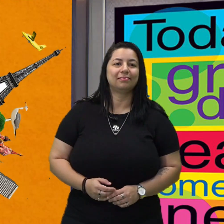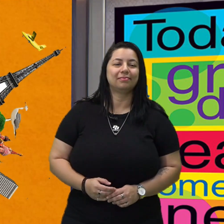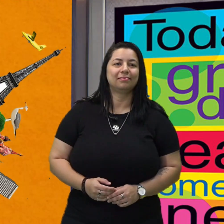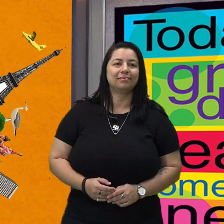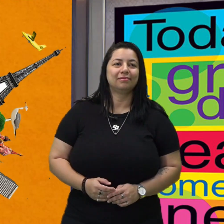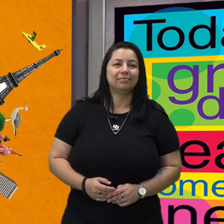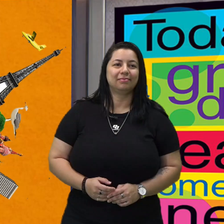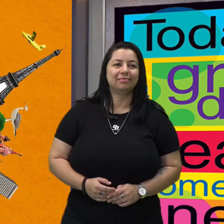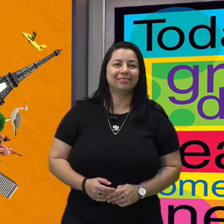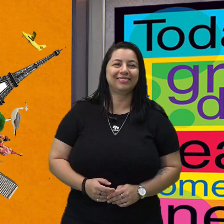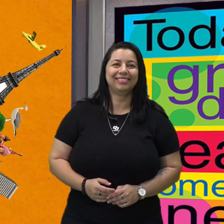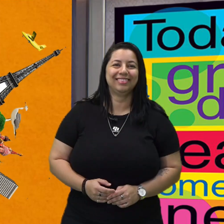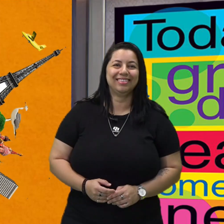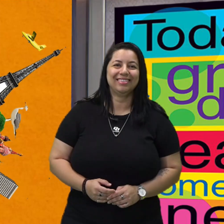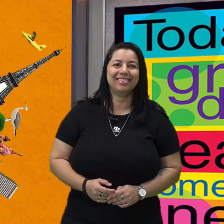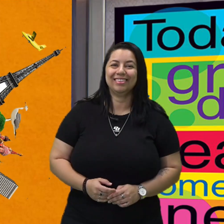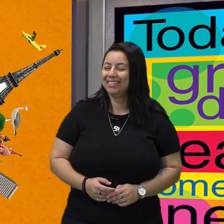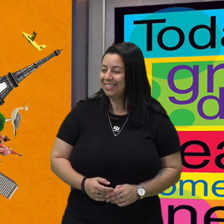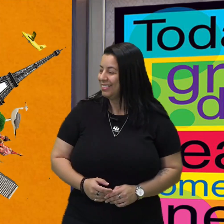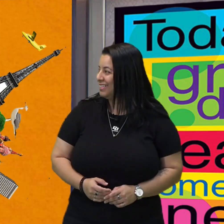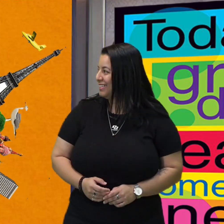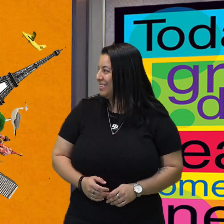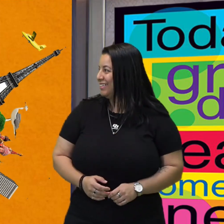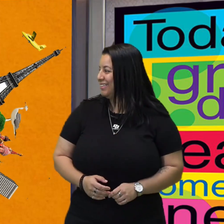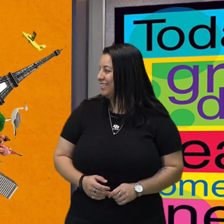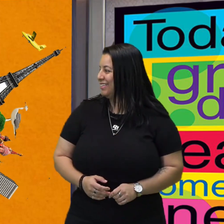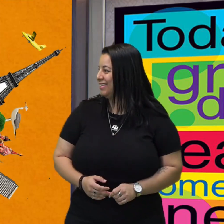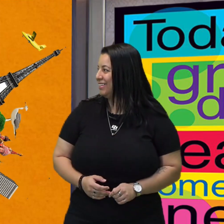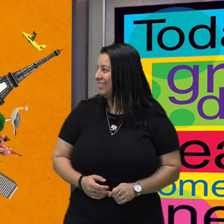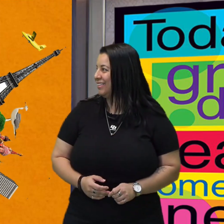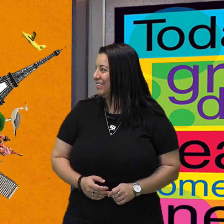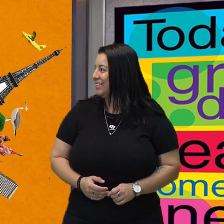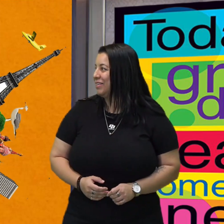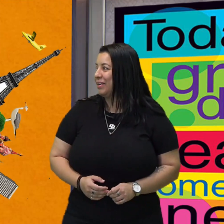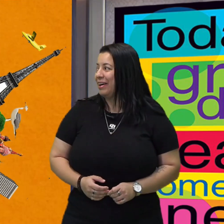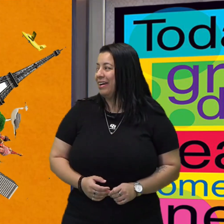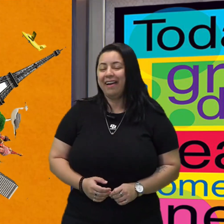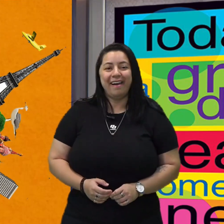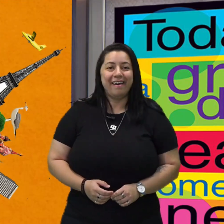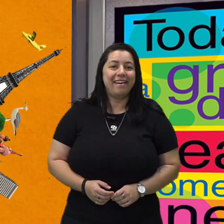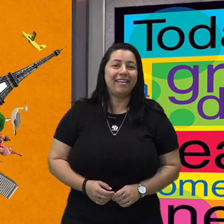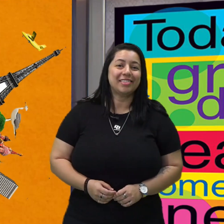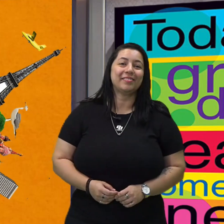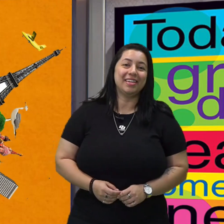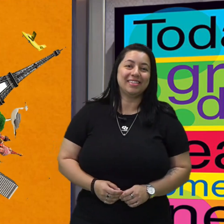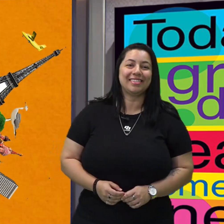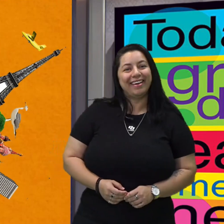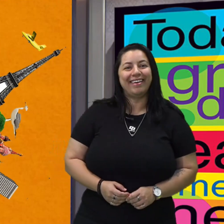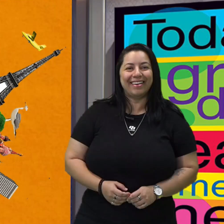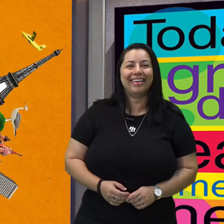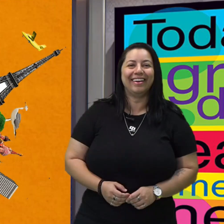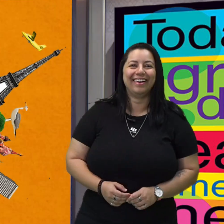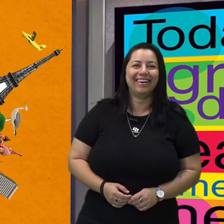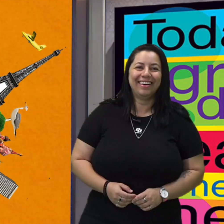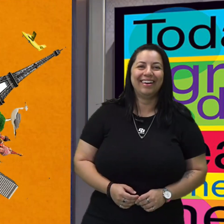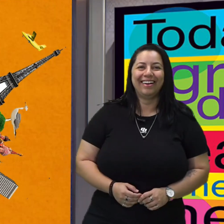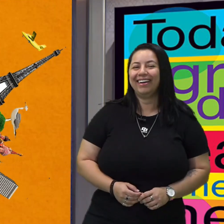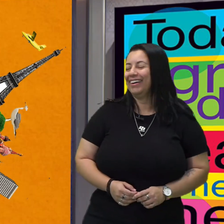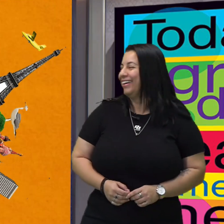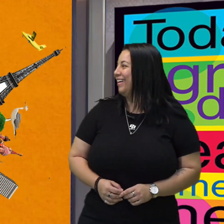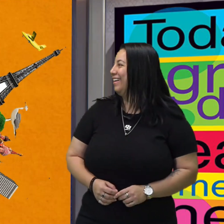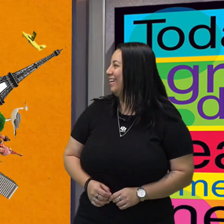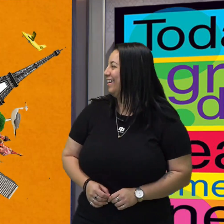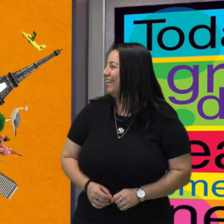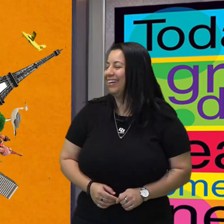já pensar na sua profissão que você vai decidir daqui a alguns anos. Né? Nunca você sabe que ao ver uma palavra ali, olha, gostei, você